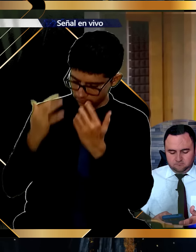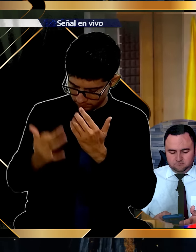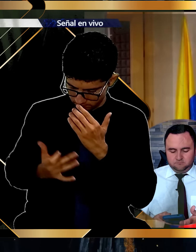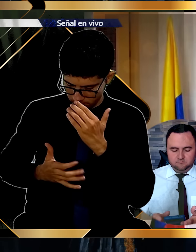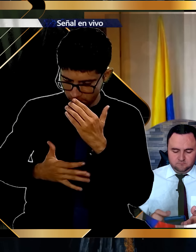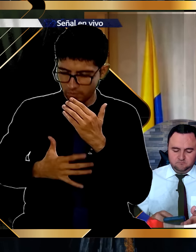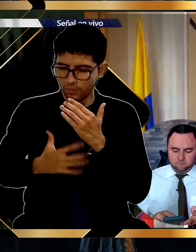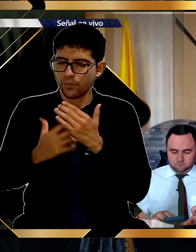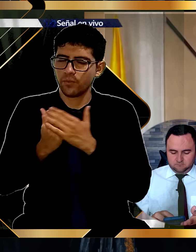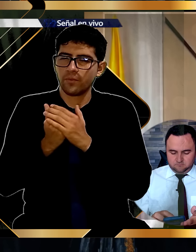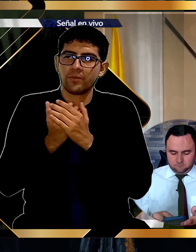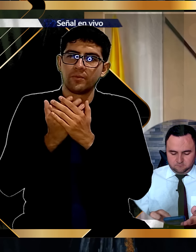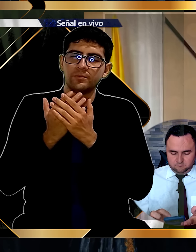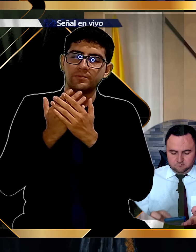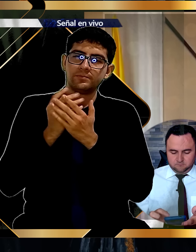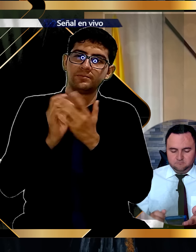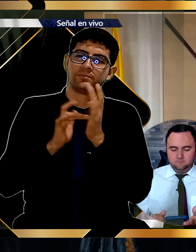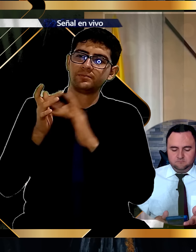Bendito sea el Señor.